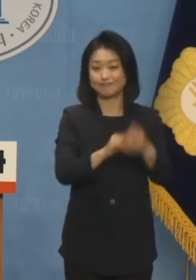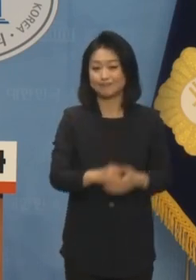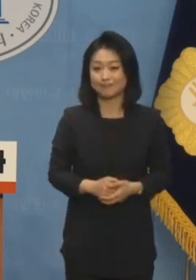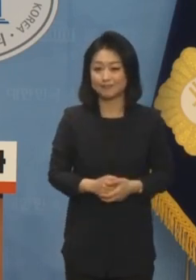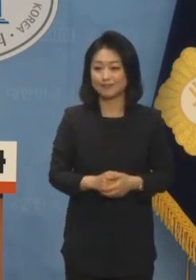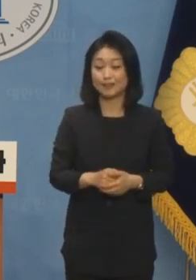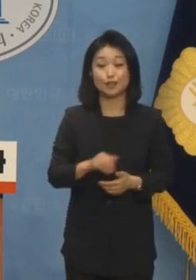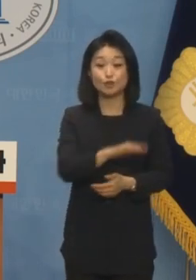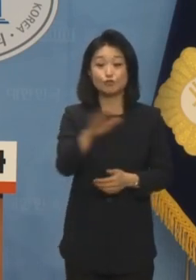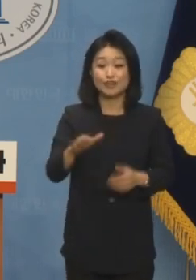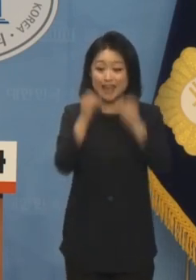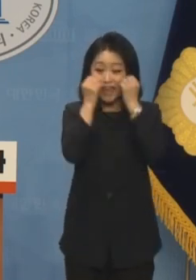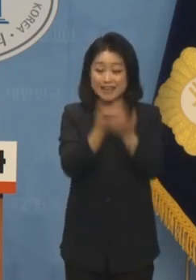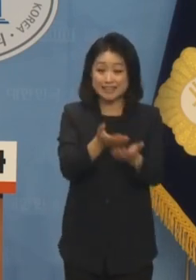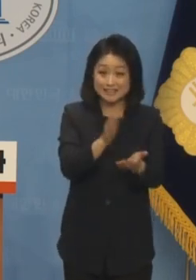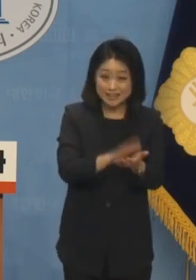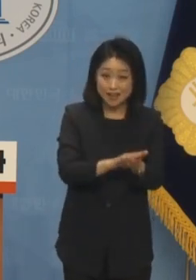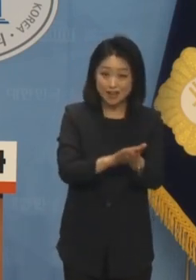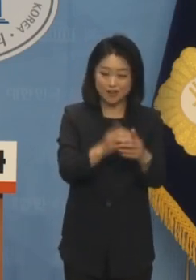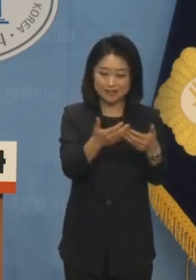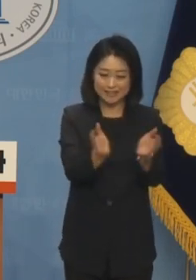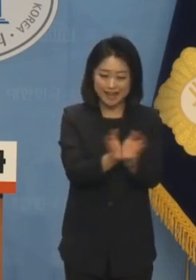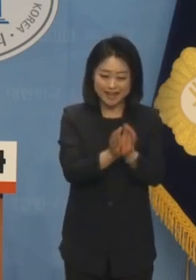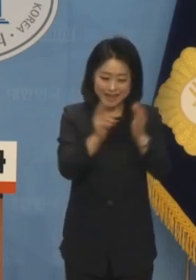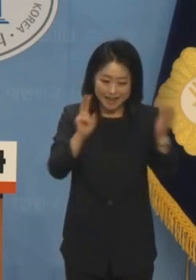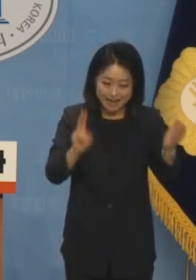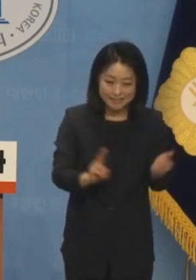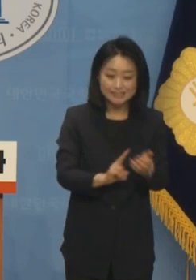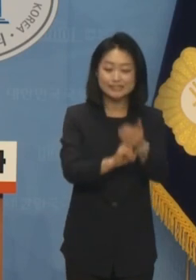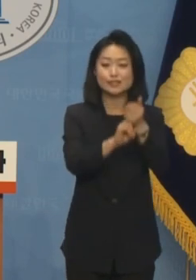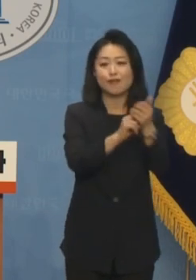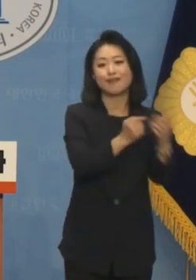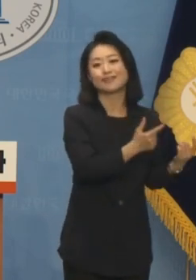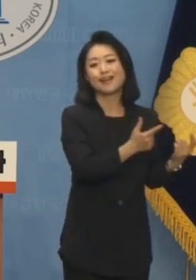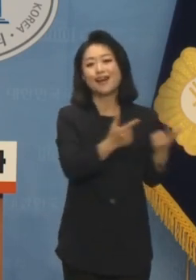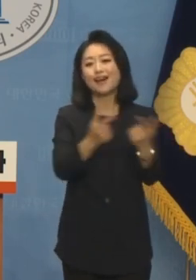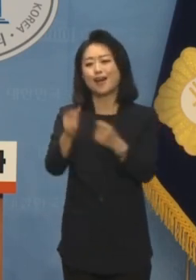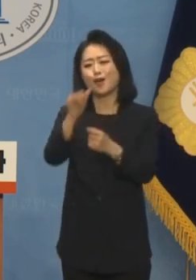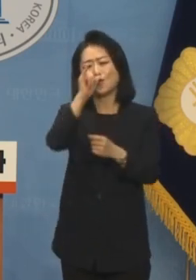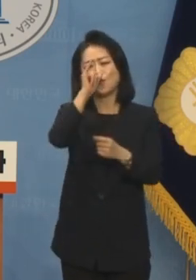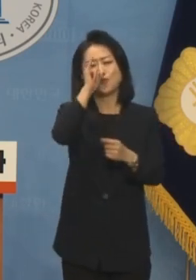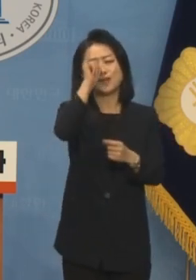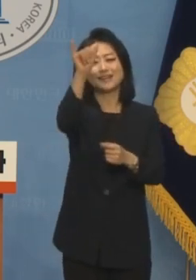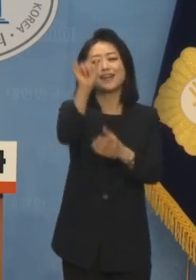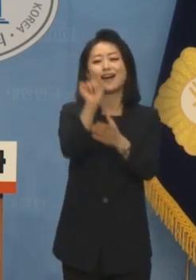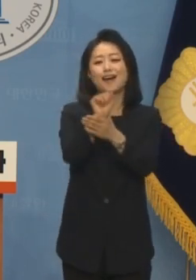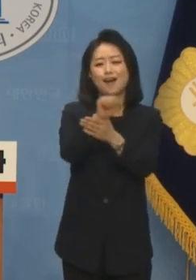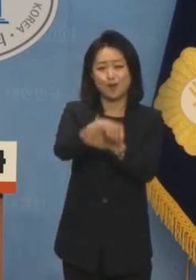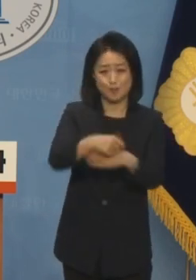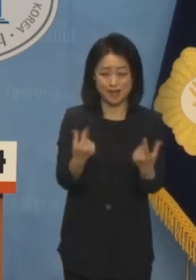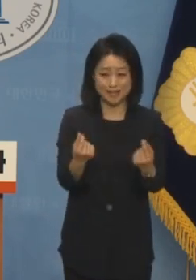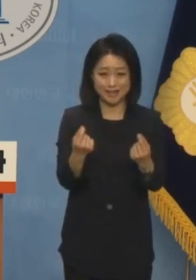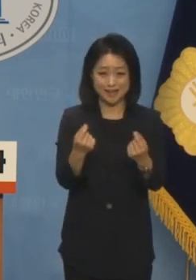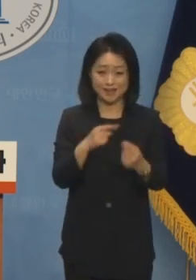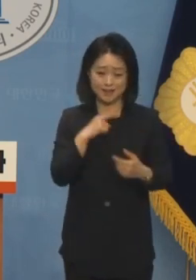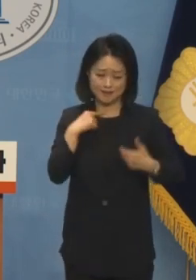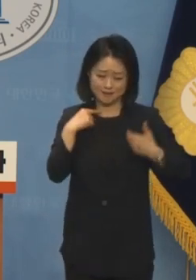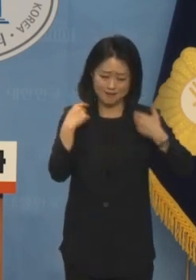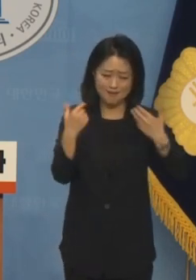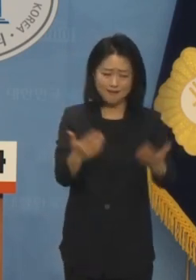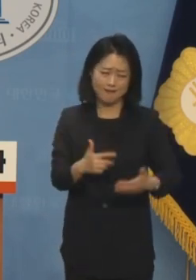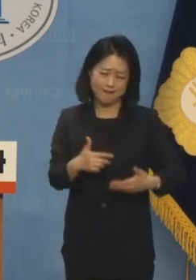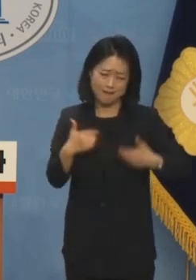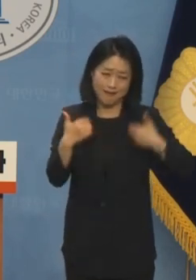개혁신당의 기적은 우리 모두가 함께 거둔 위대한 결실입니다. 거기에 숱한 동지들의 헌신과